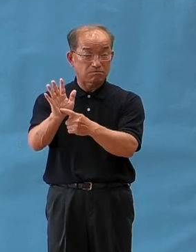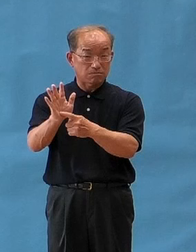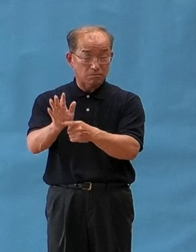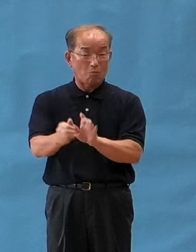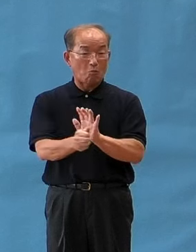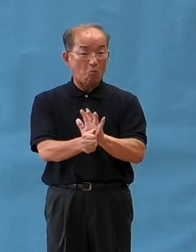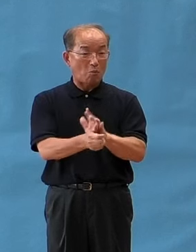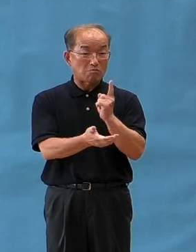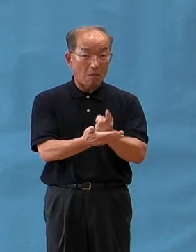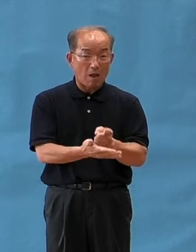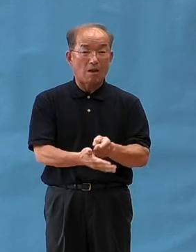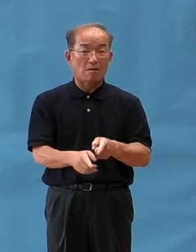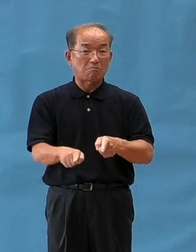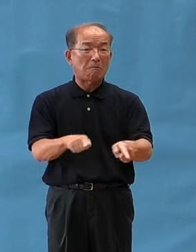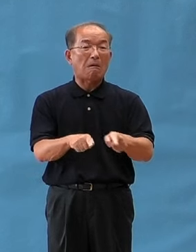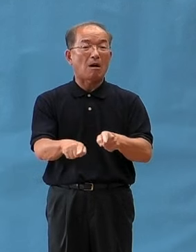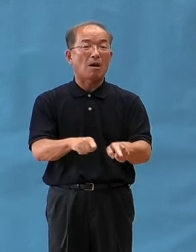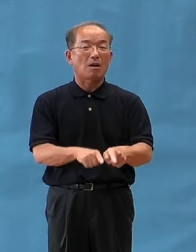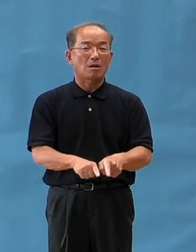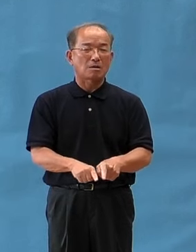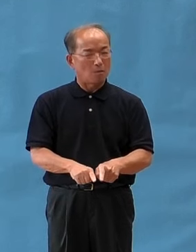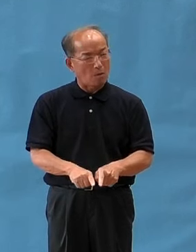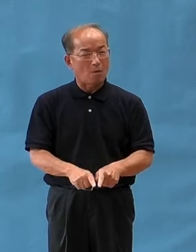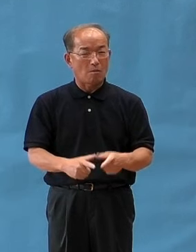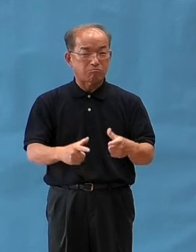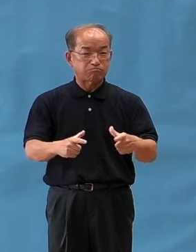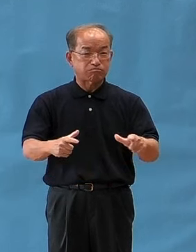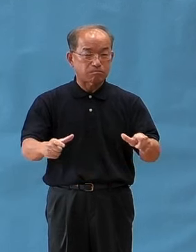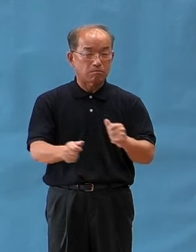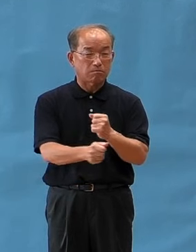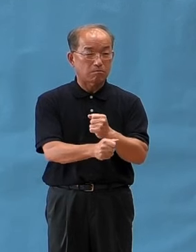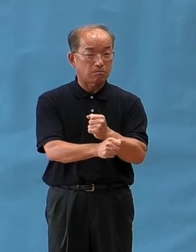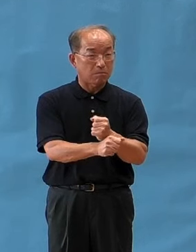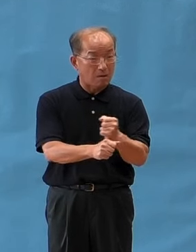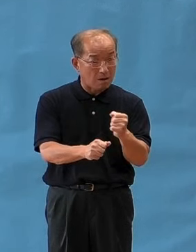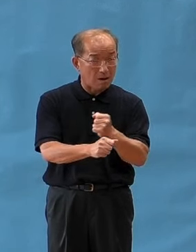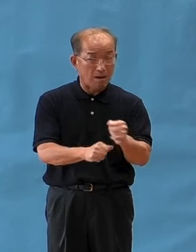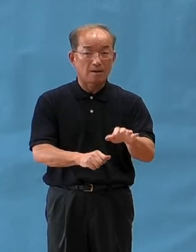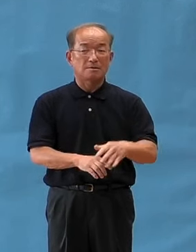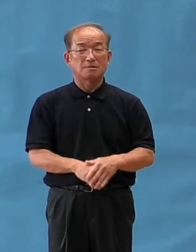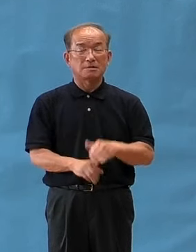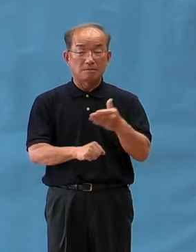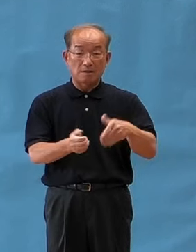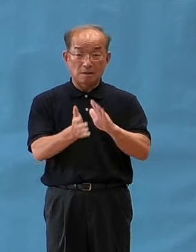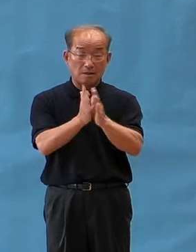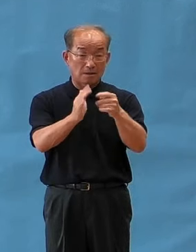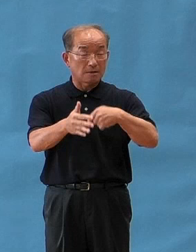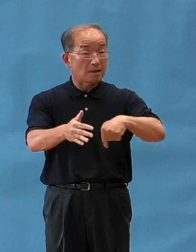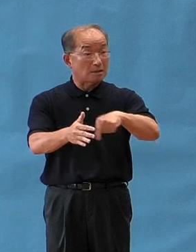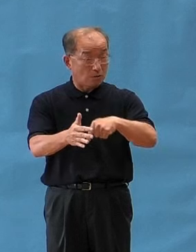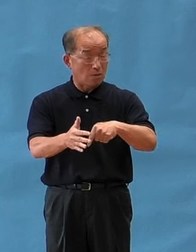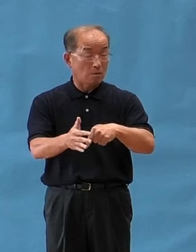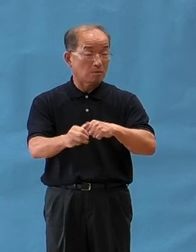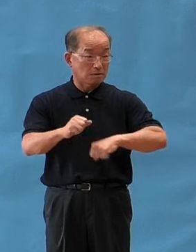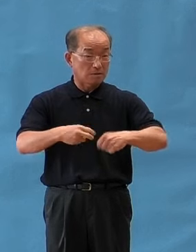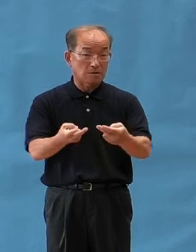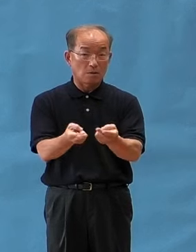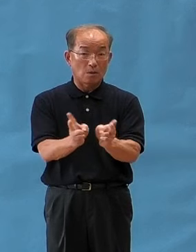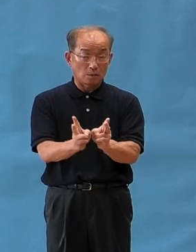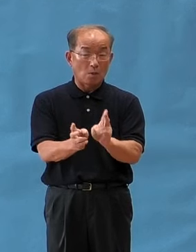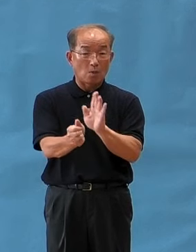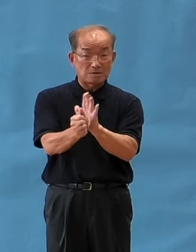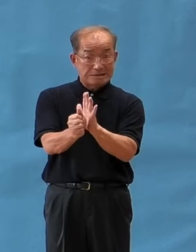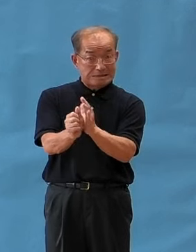って、広げようがないと、私はその自民党のそのね、その姉妹県内で自民党の支持